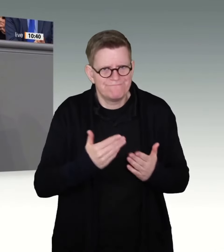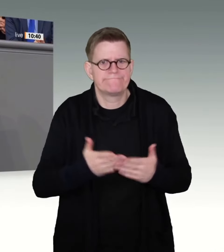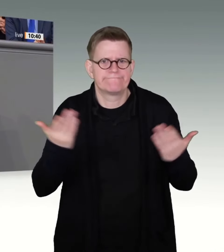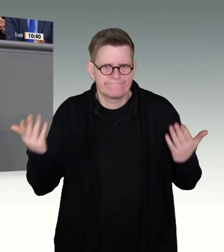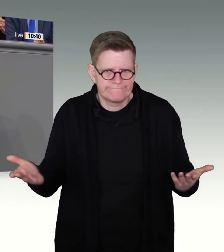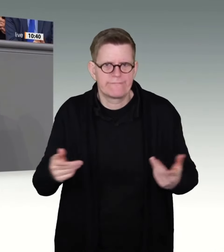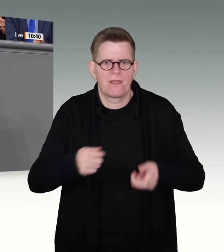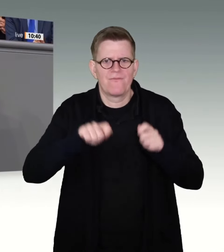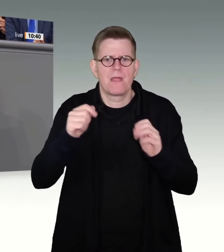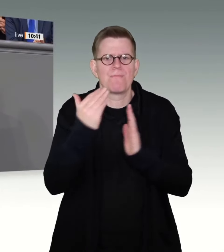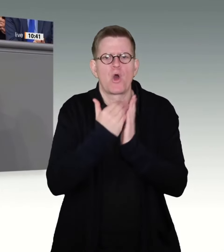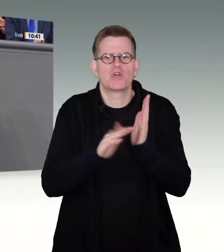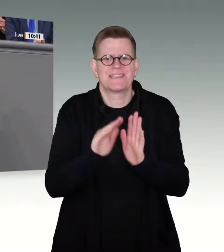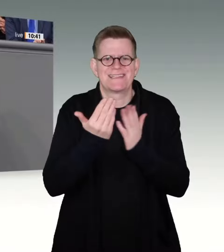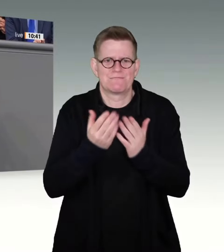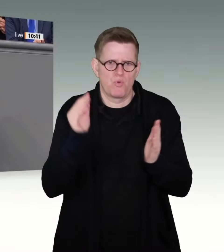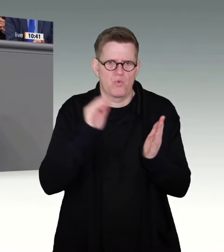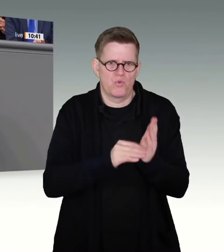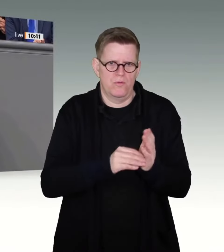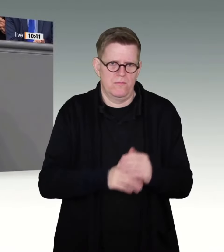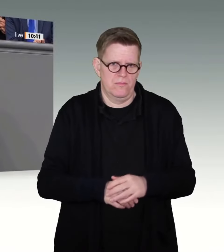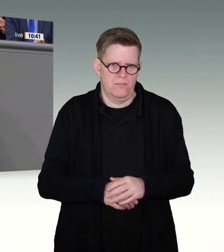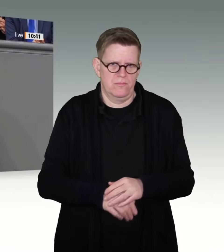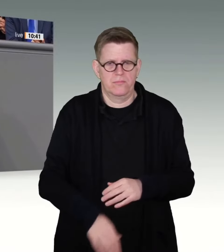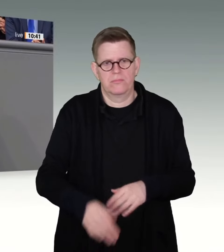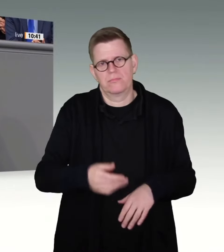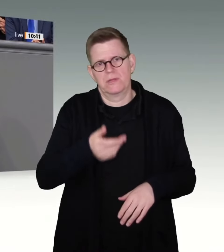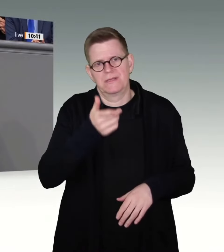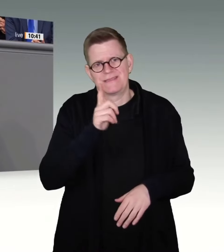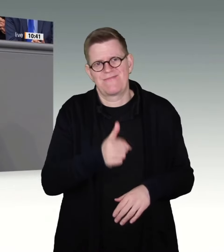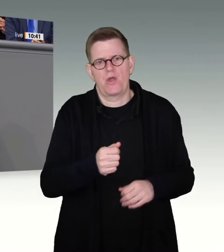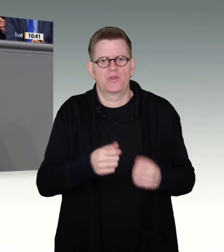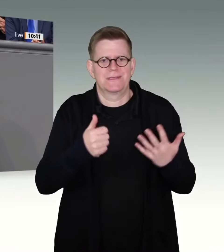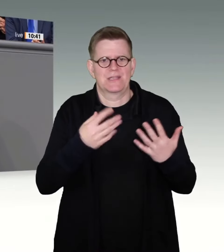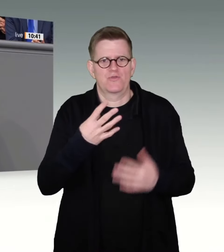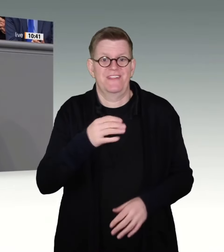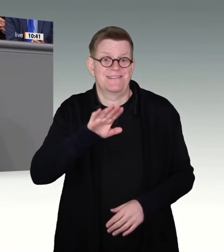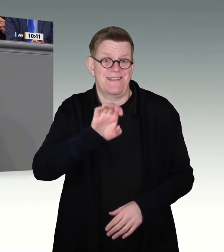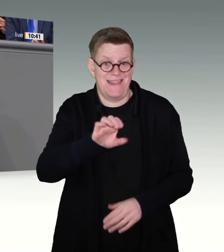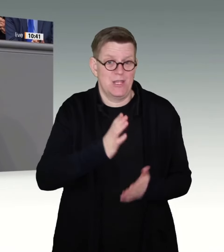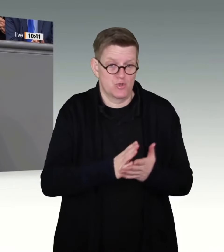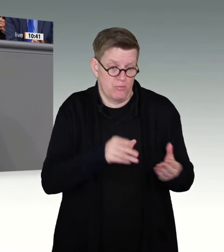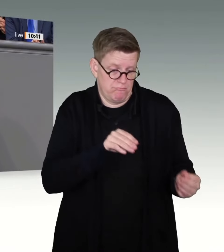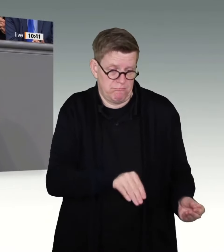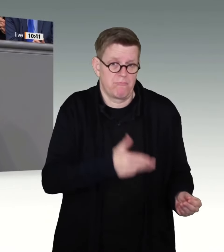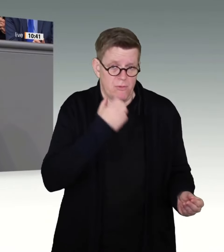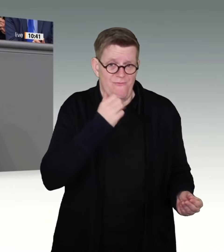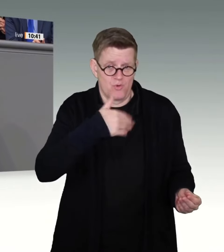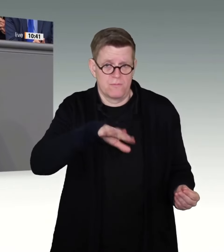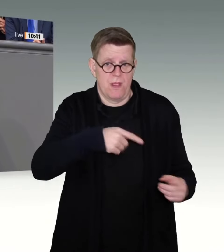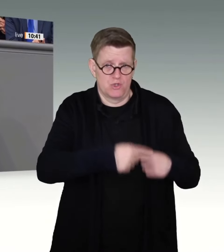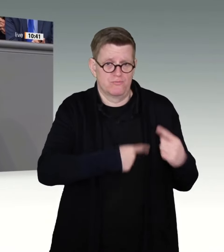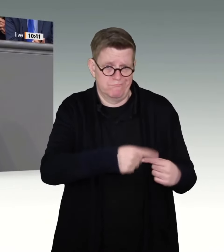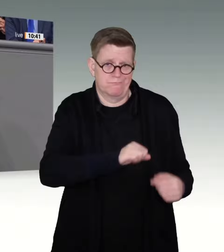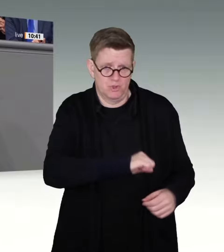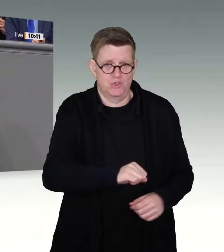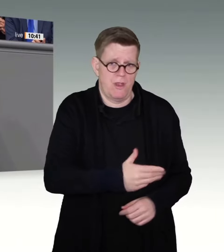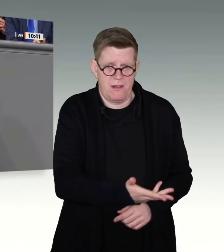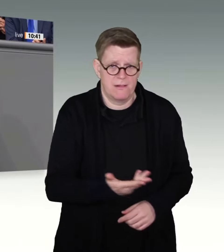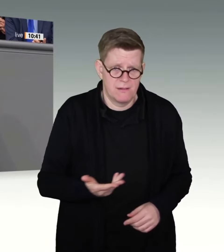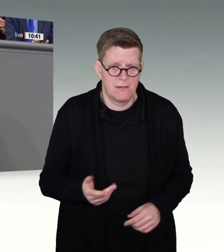246 E liegt auf dem Tisch, würde ich mir tatsächlich ein schnelleres Verfahren wünschen. Deswegen weiten wir auch, damit mehr gebaut wird,